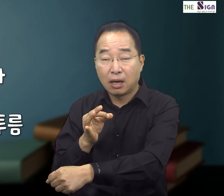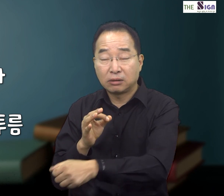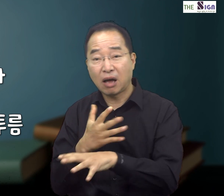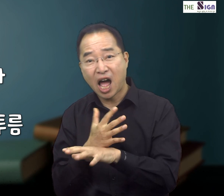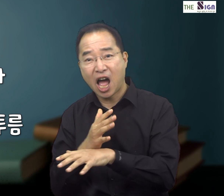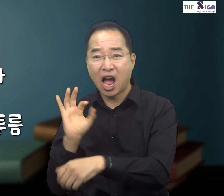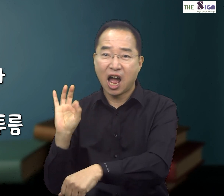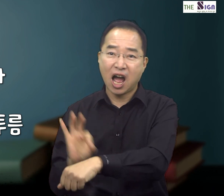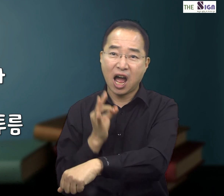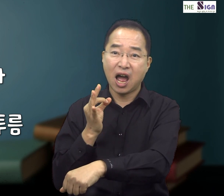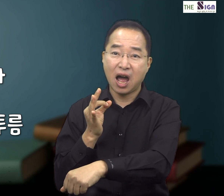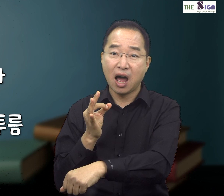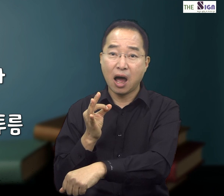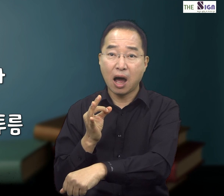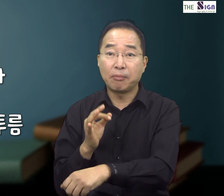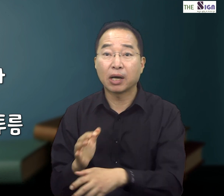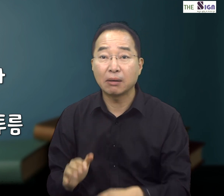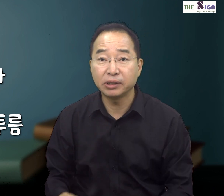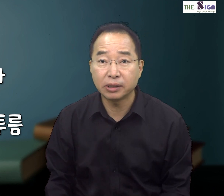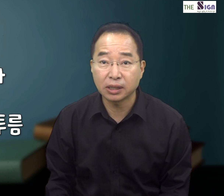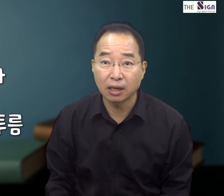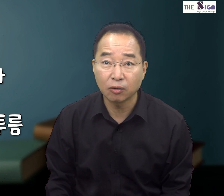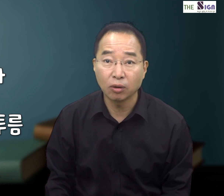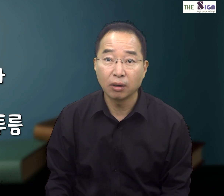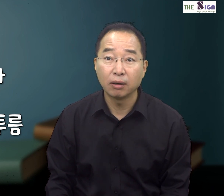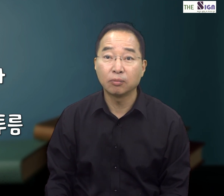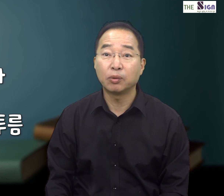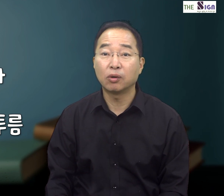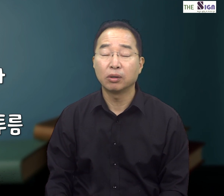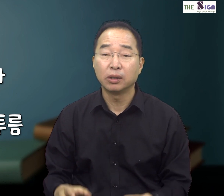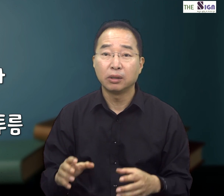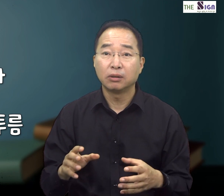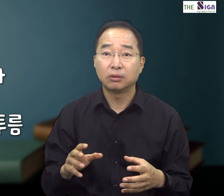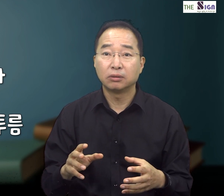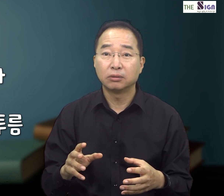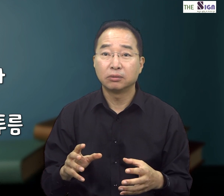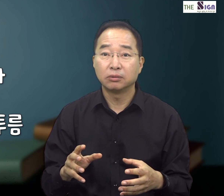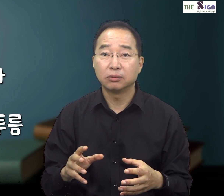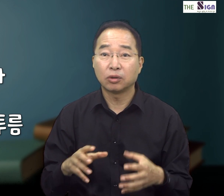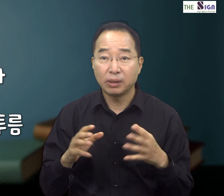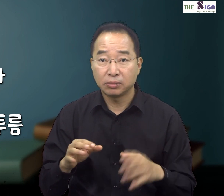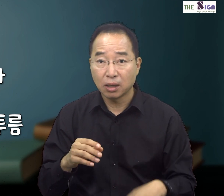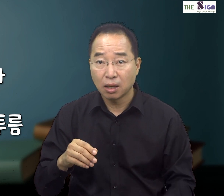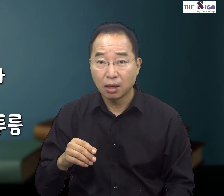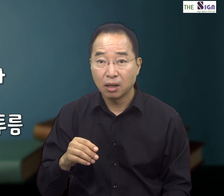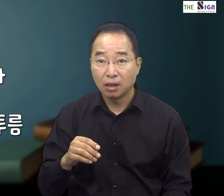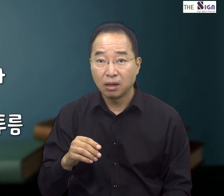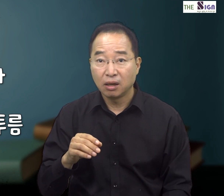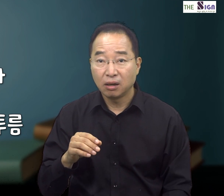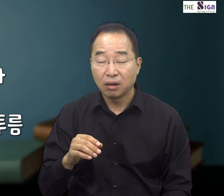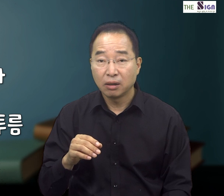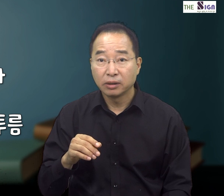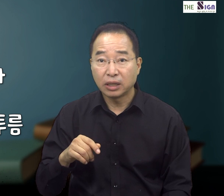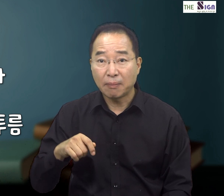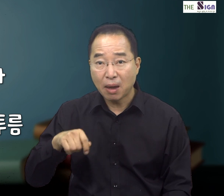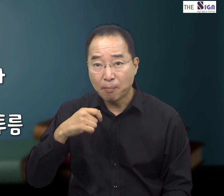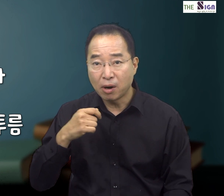그래서 하면 까불이 대장 뭐 정말 열심히 그 다음에 먼